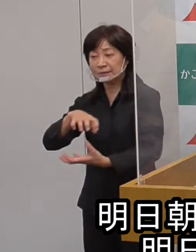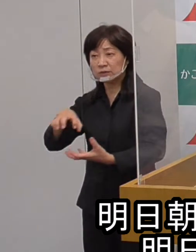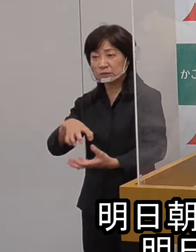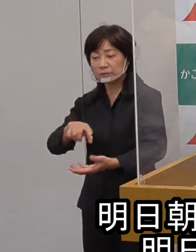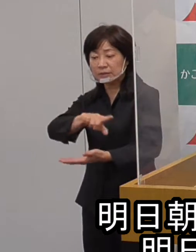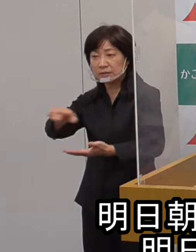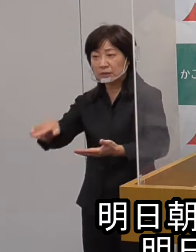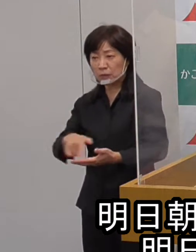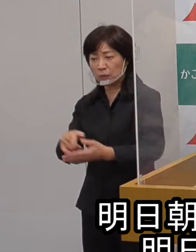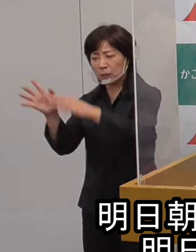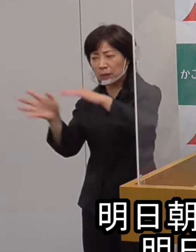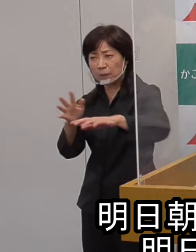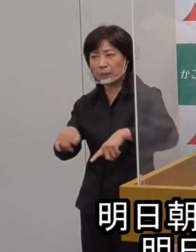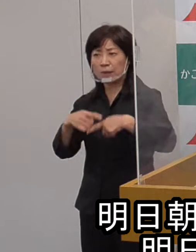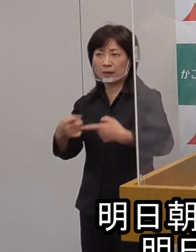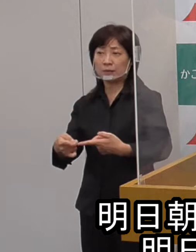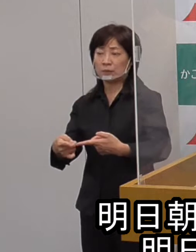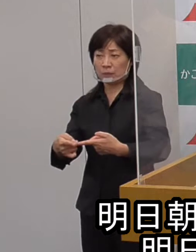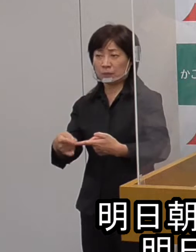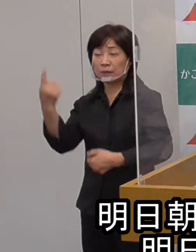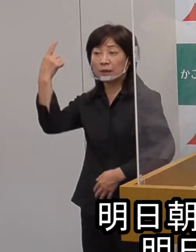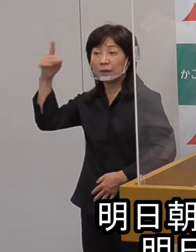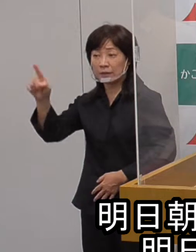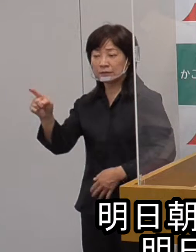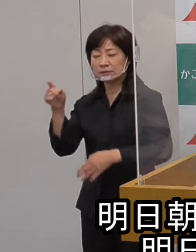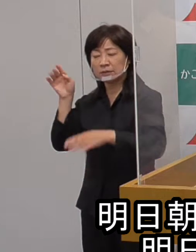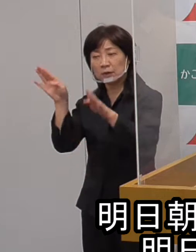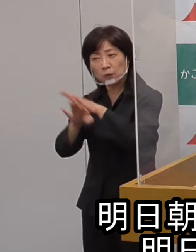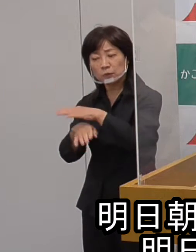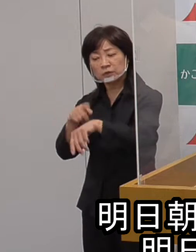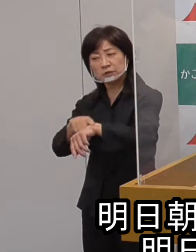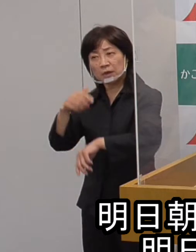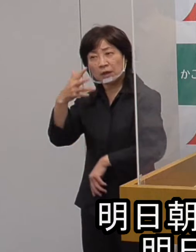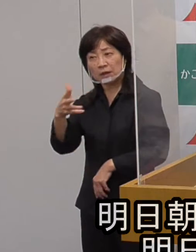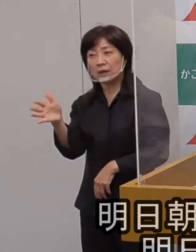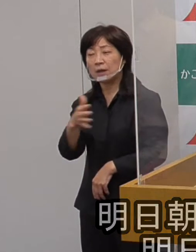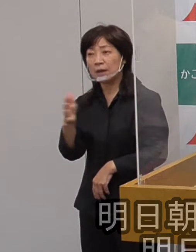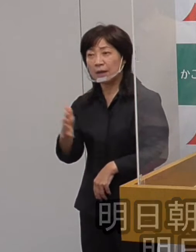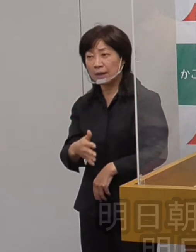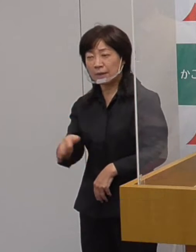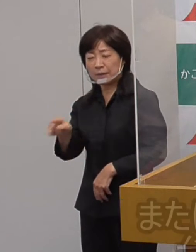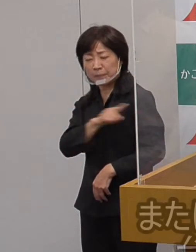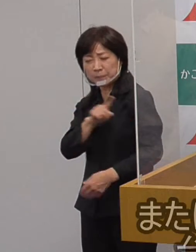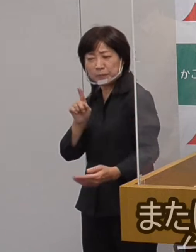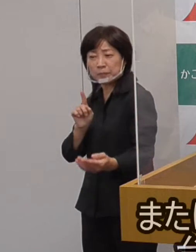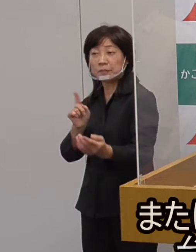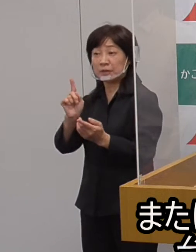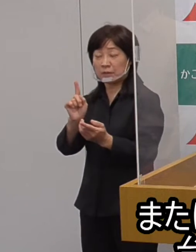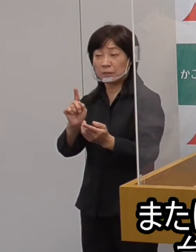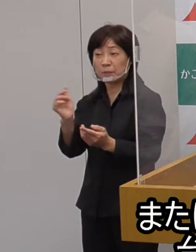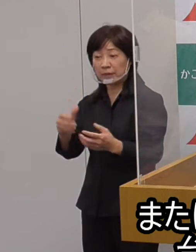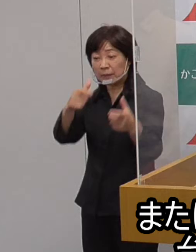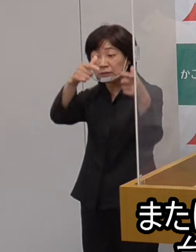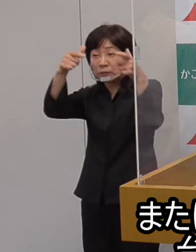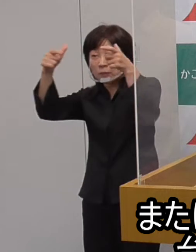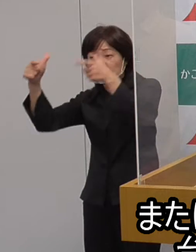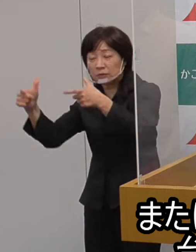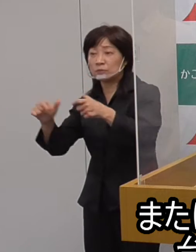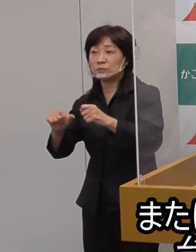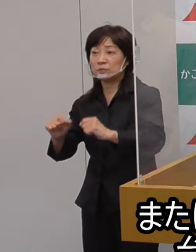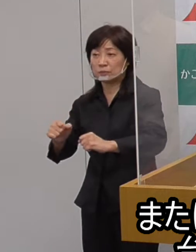方が暴風域で入り、明日夜の初め頃に最接近、または上陸する恐れが